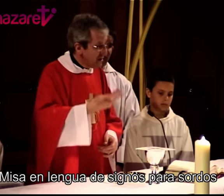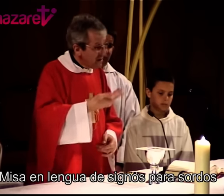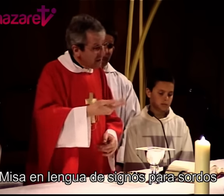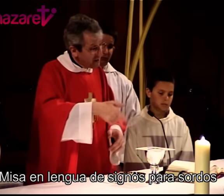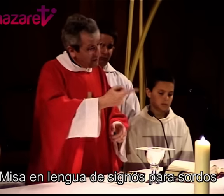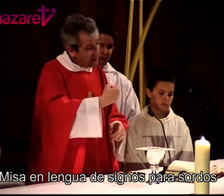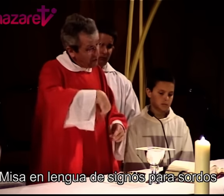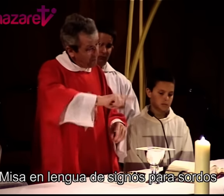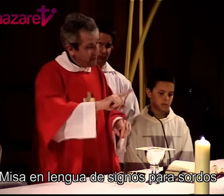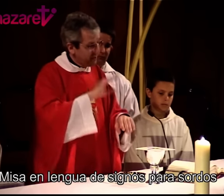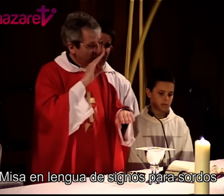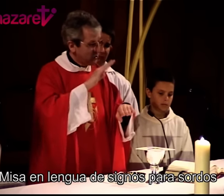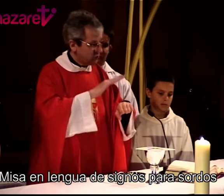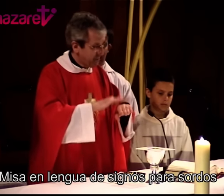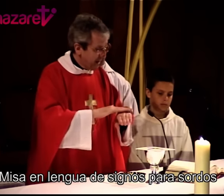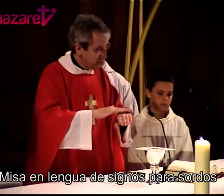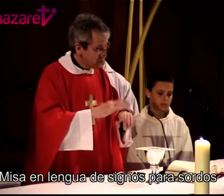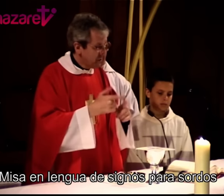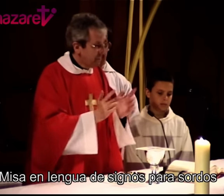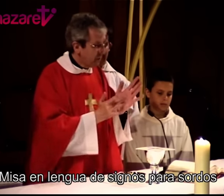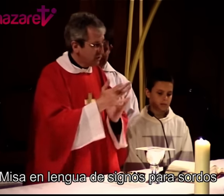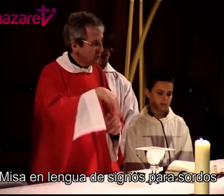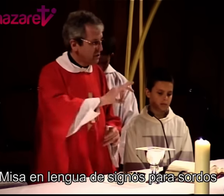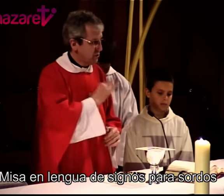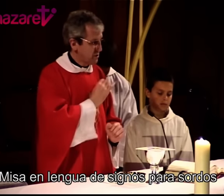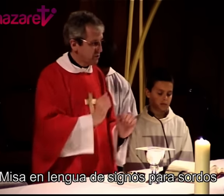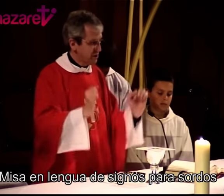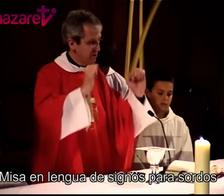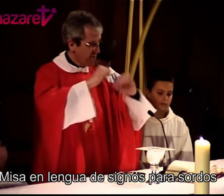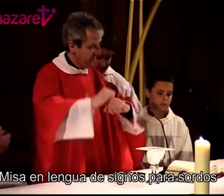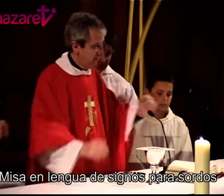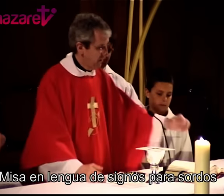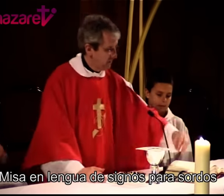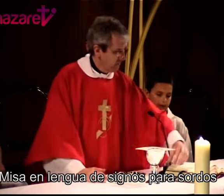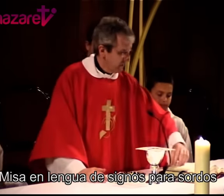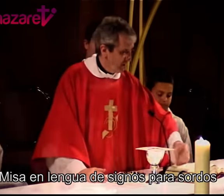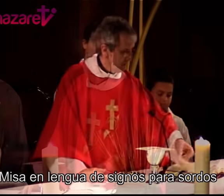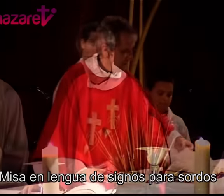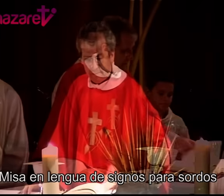misericordia que no merecen nuestros pecados. Por Jesucristo nuestro Señor.